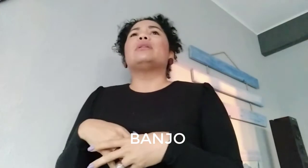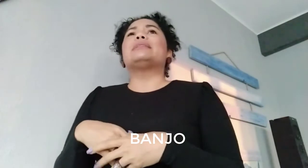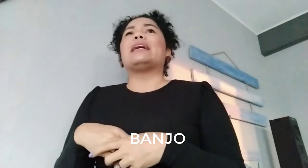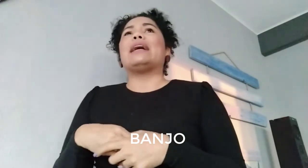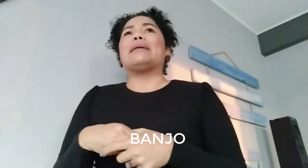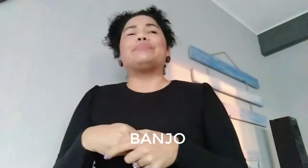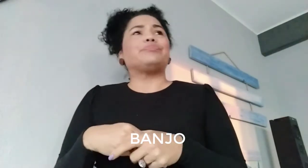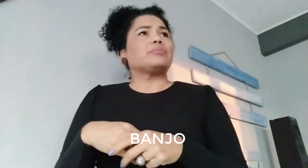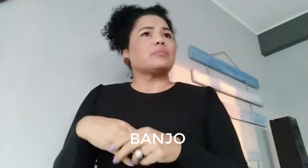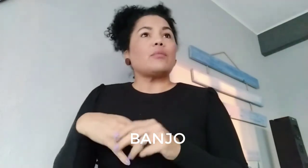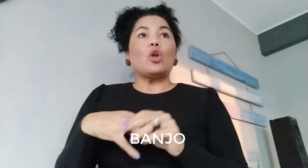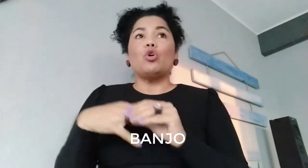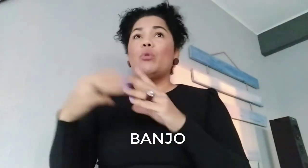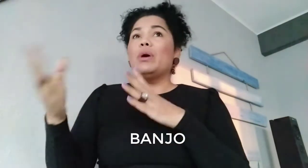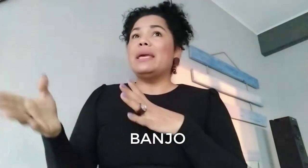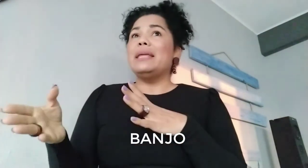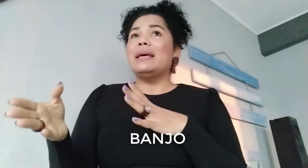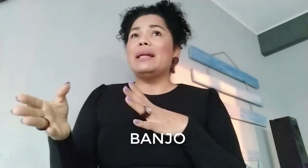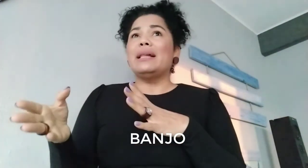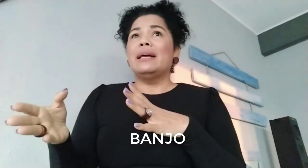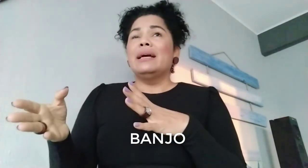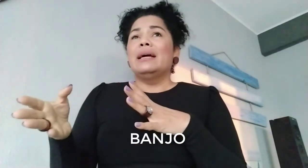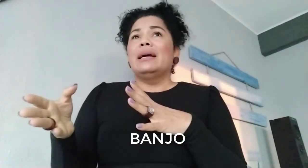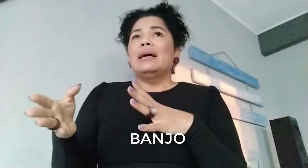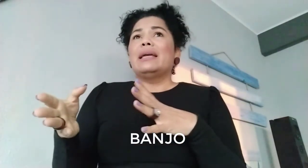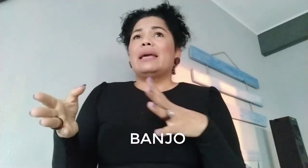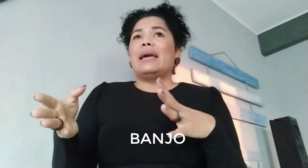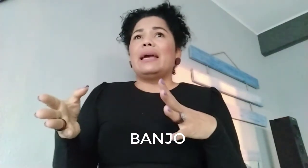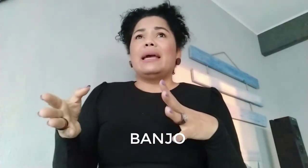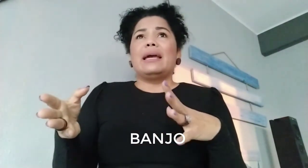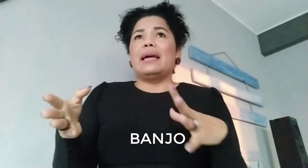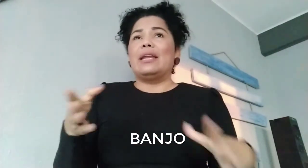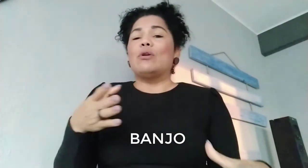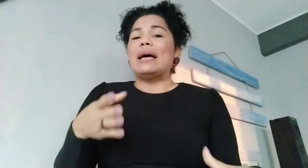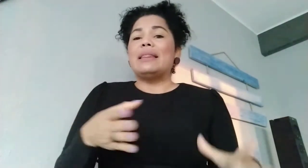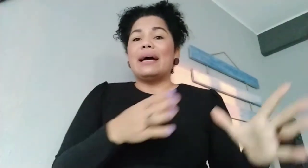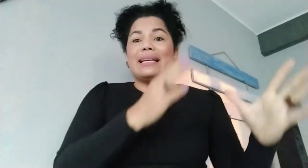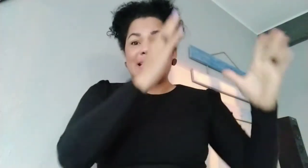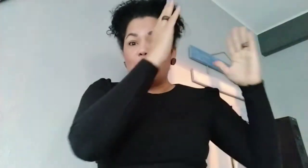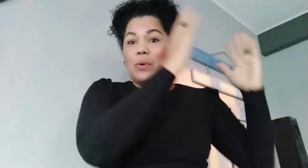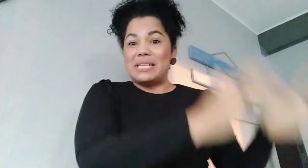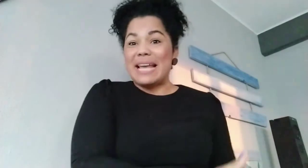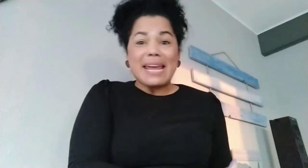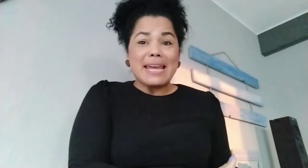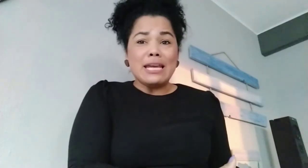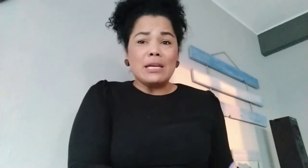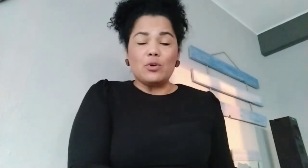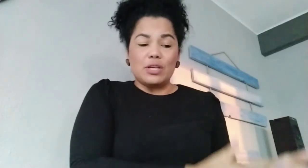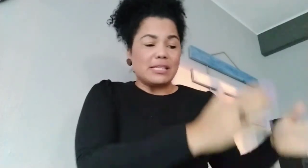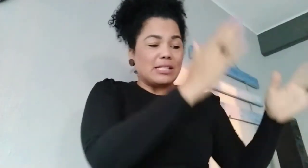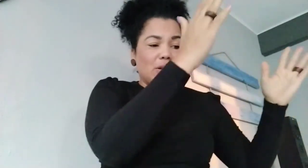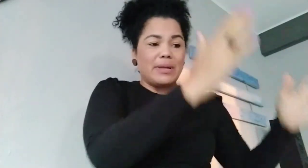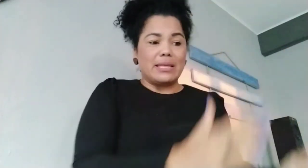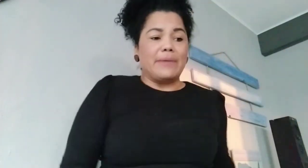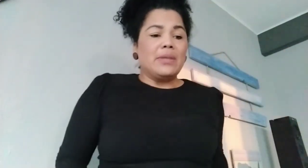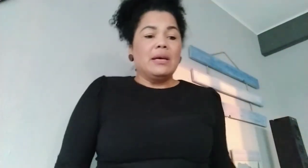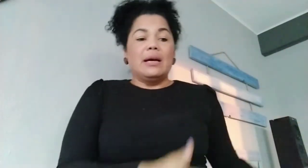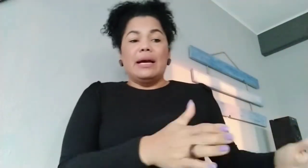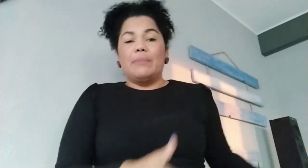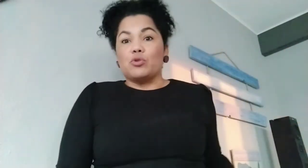está, como aquí en el... Que en Holanda está el WC, donde está solamente el